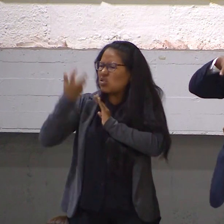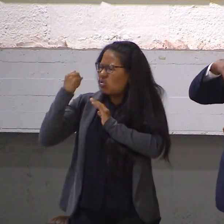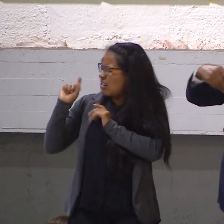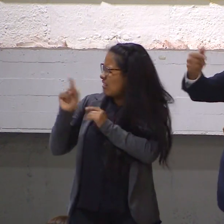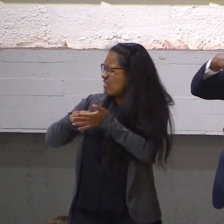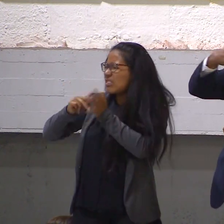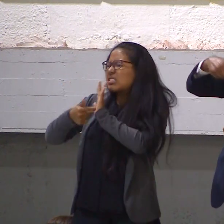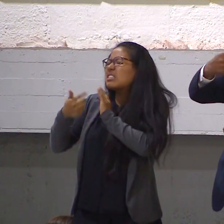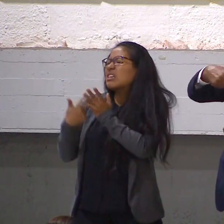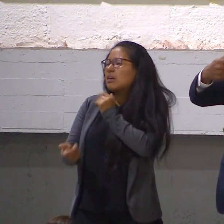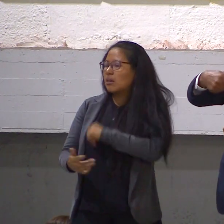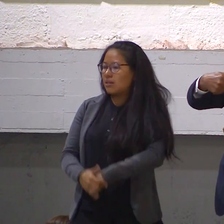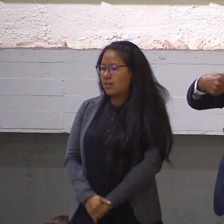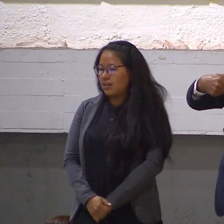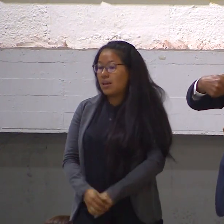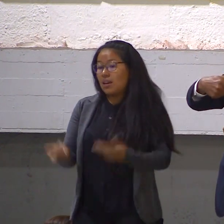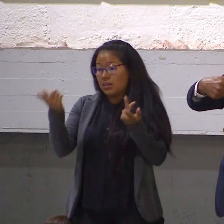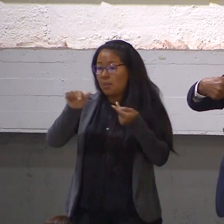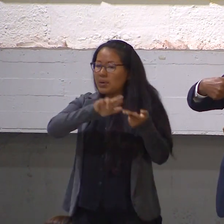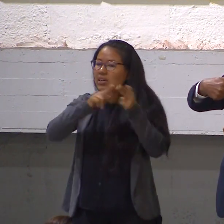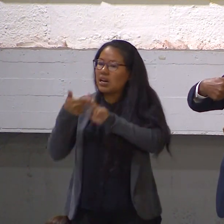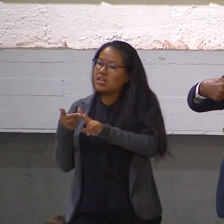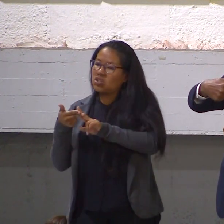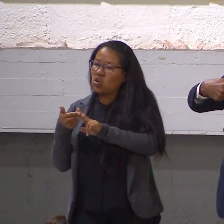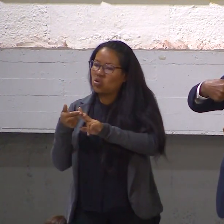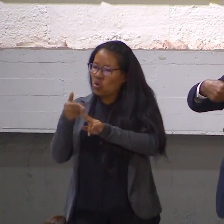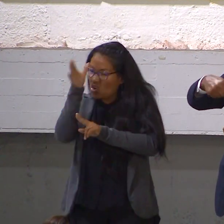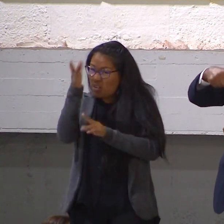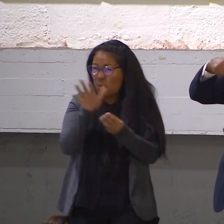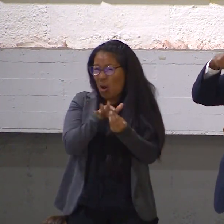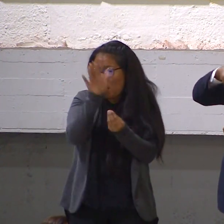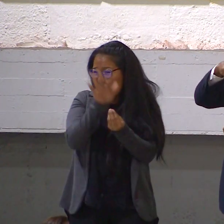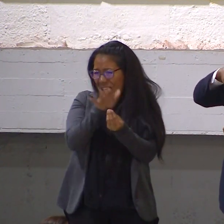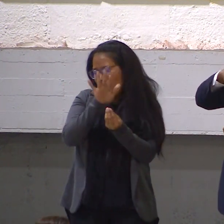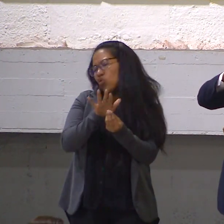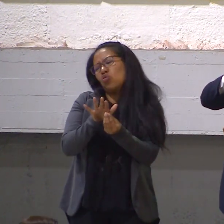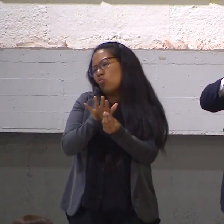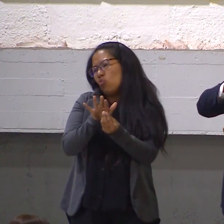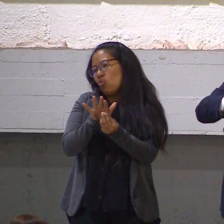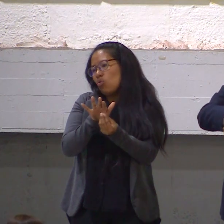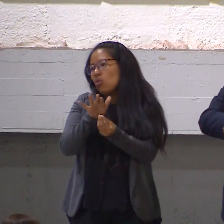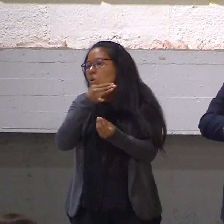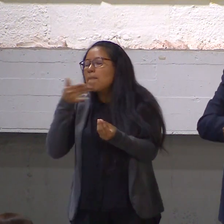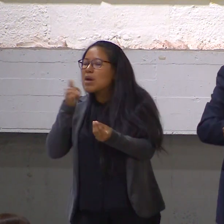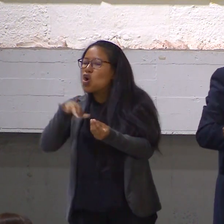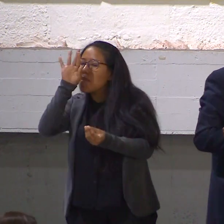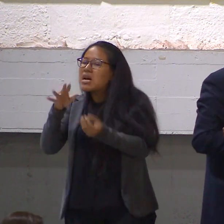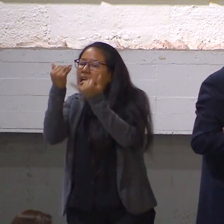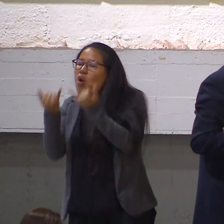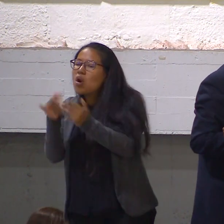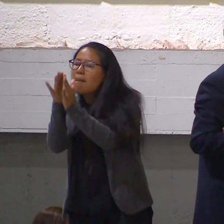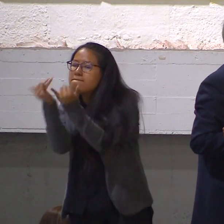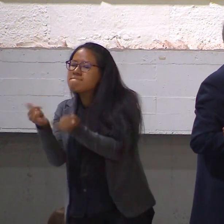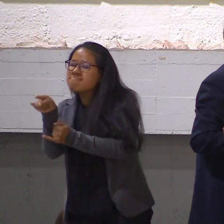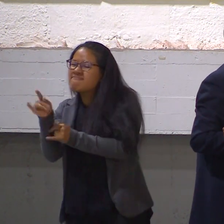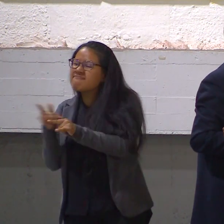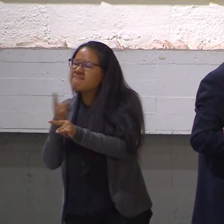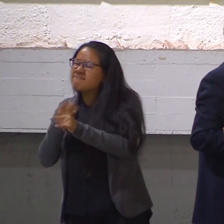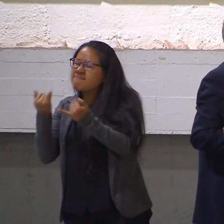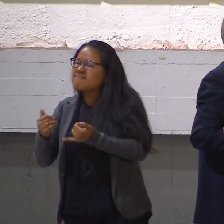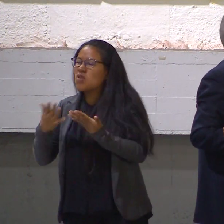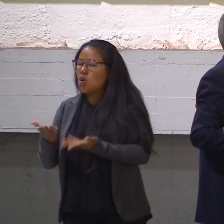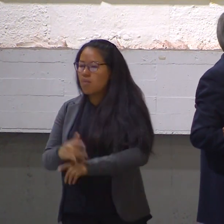lo relacionara mos no desde conceptos tan abstractos sino desde lo que estamos viviendo en este momento